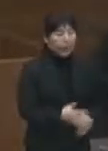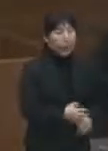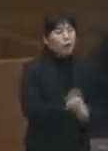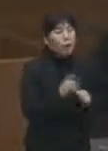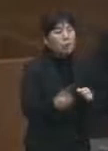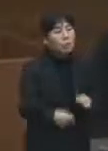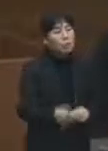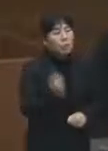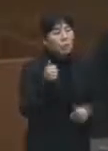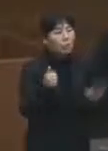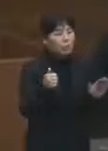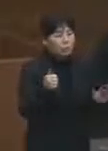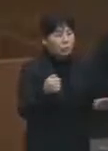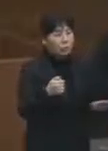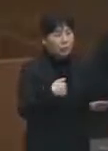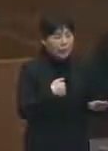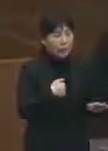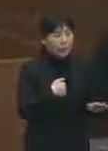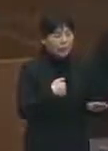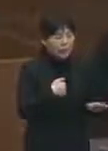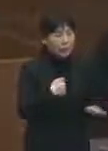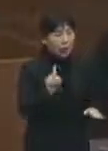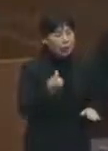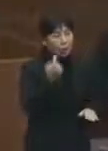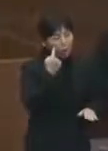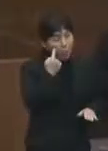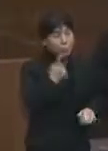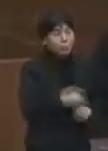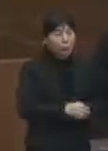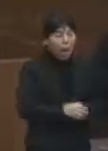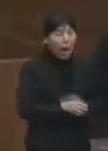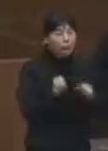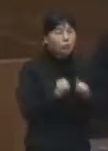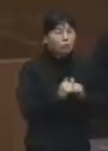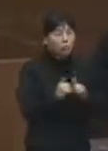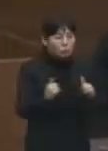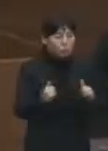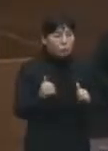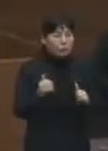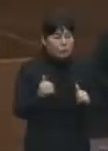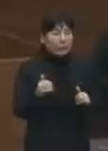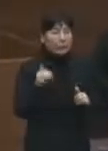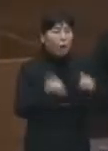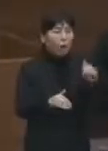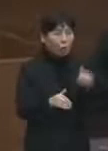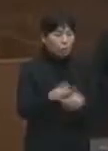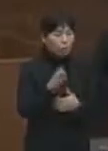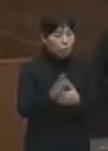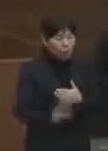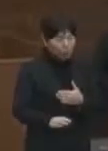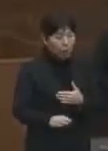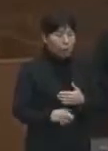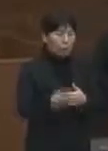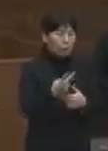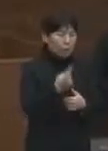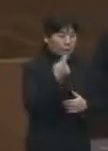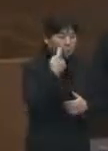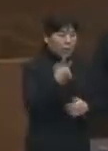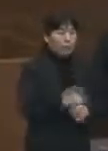総務局長でございます。私からは1項目目の住民投票条例について、そして2項目目